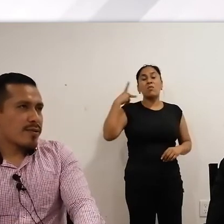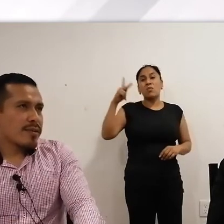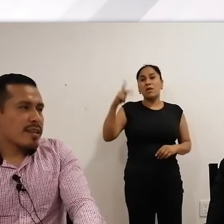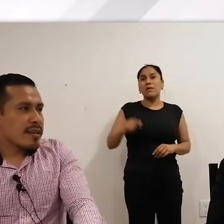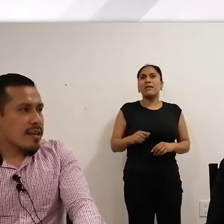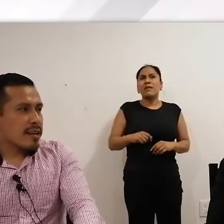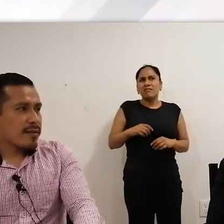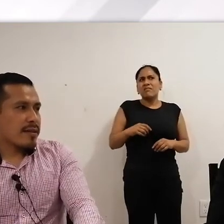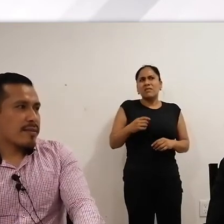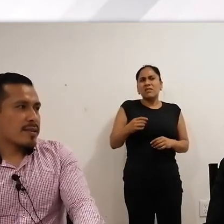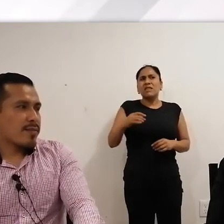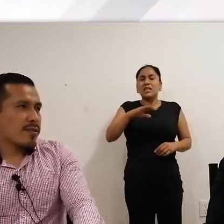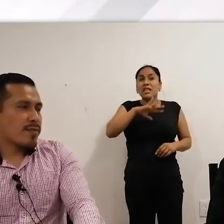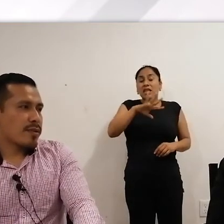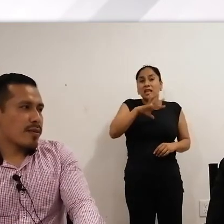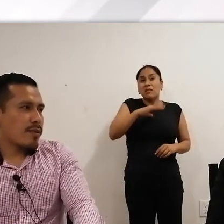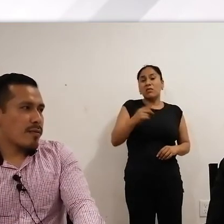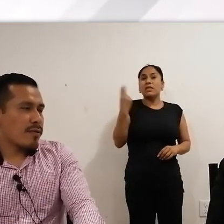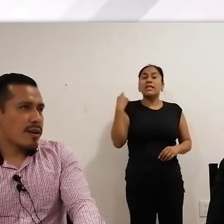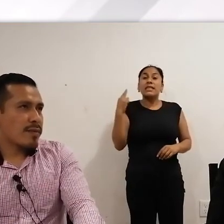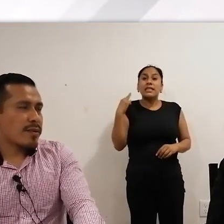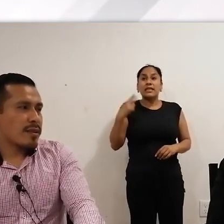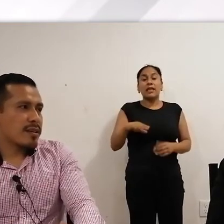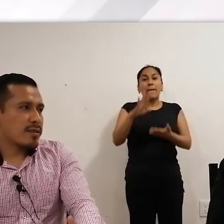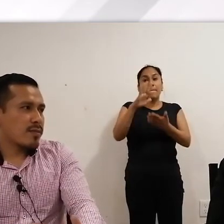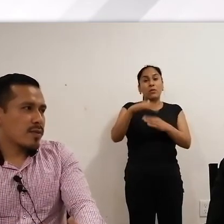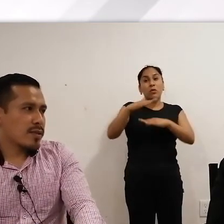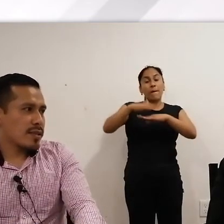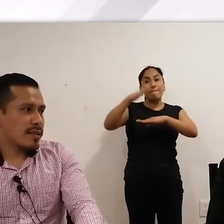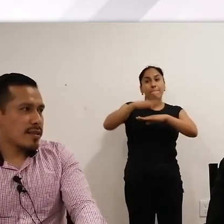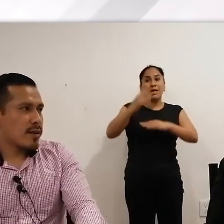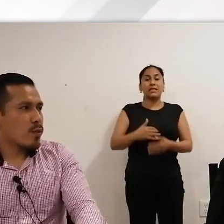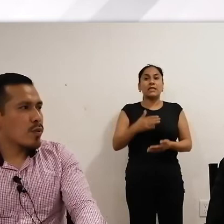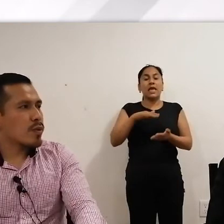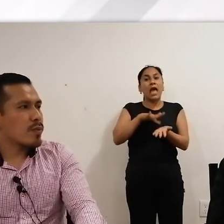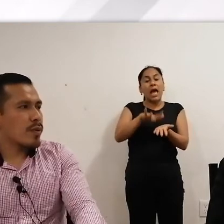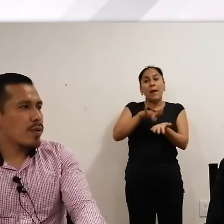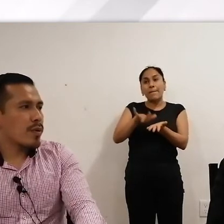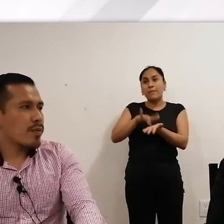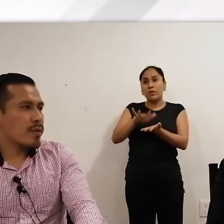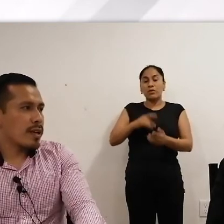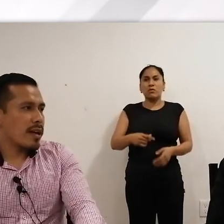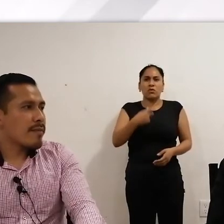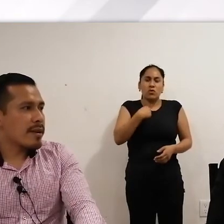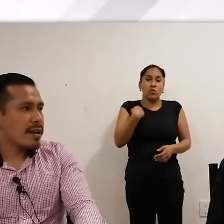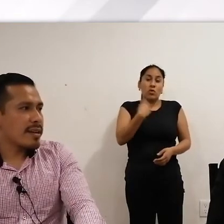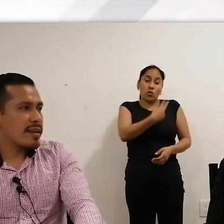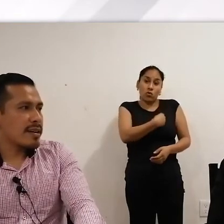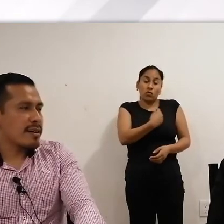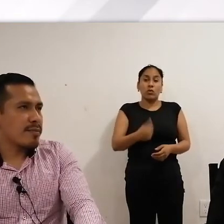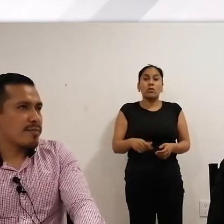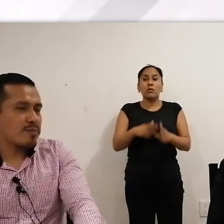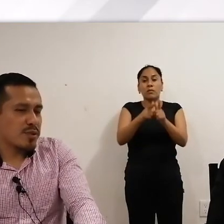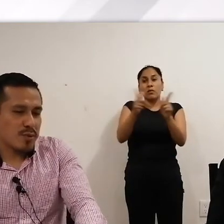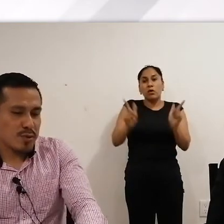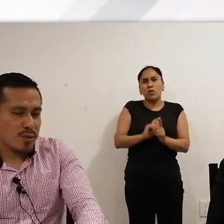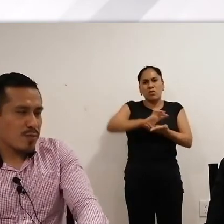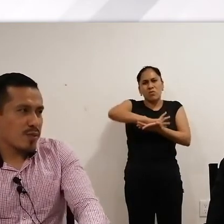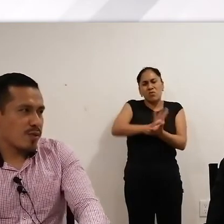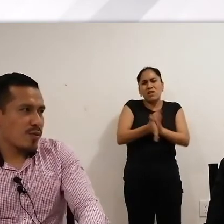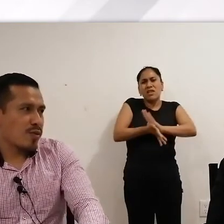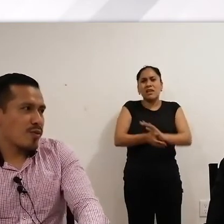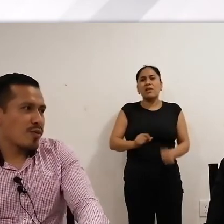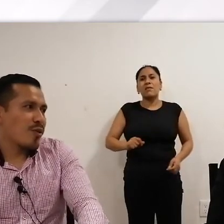más apoyo, tendría que haber más apoyo porque vuelvo a repetir, somos un grupo vulnerable y somos